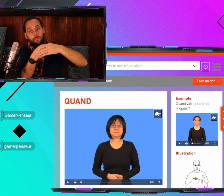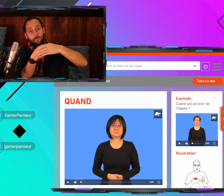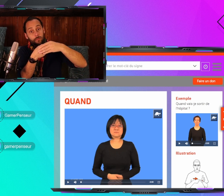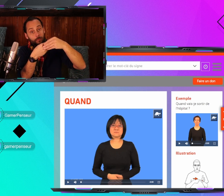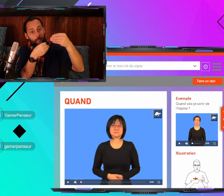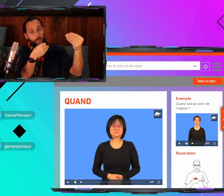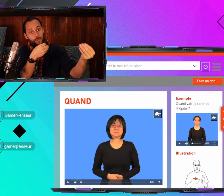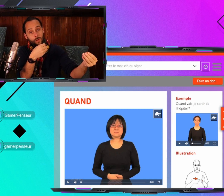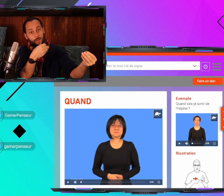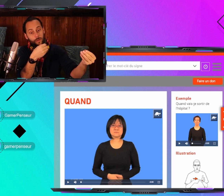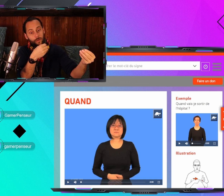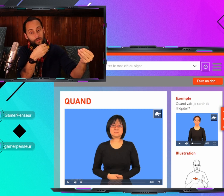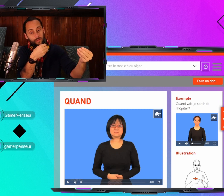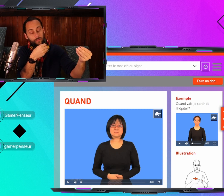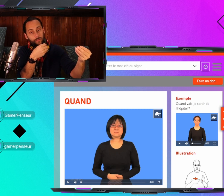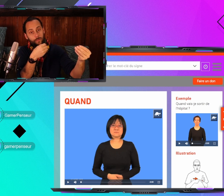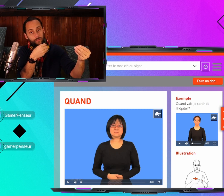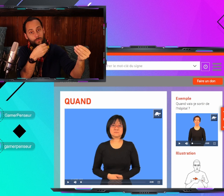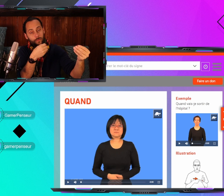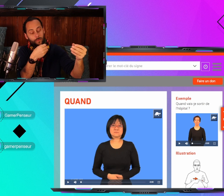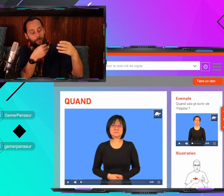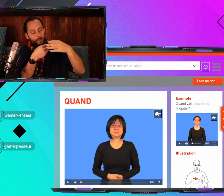ça. Sortir.